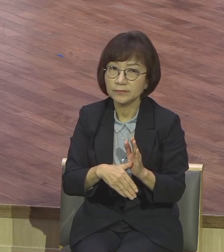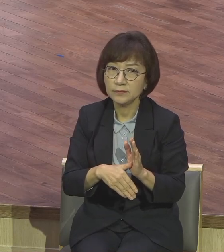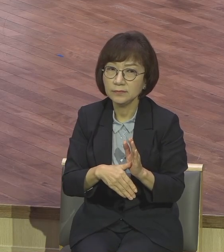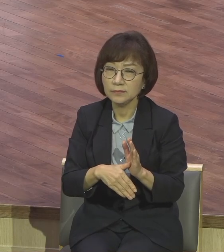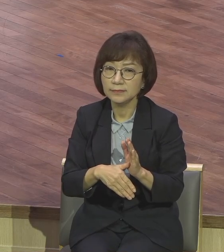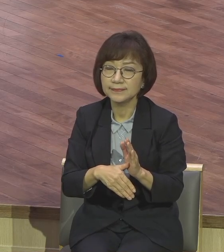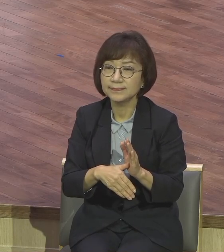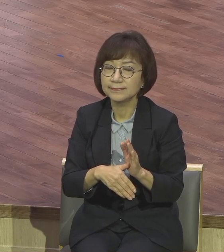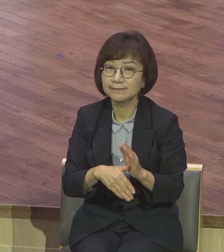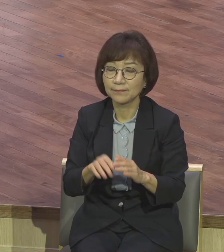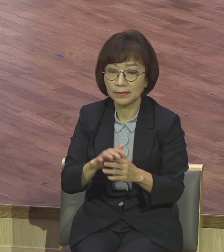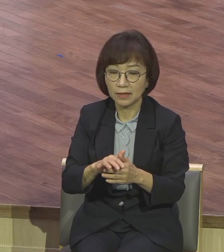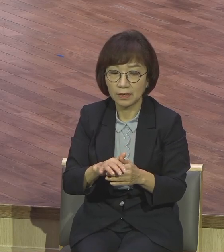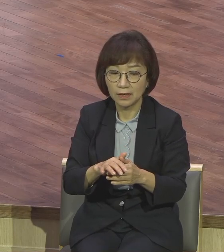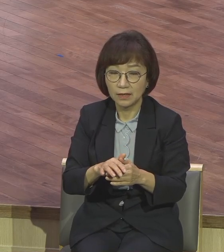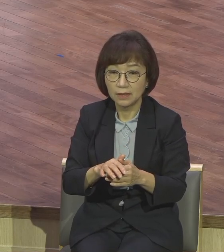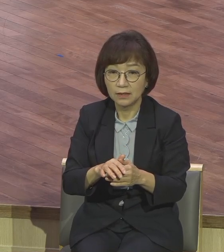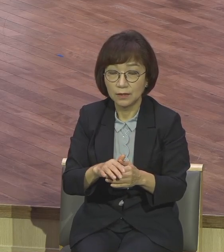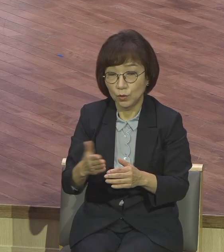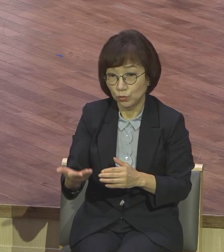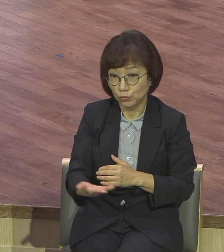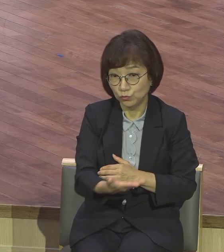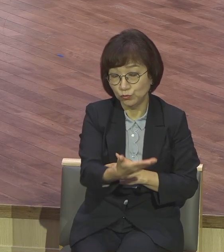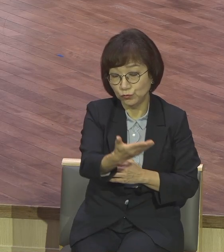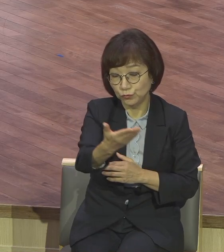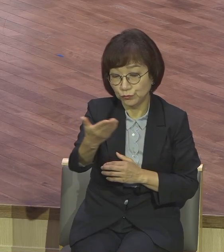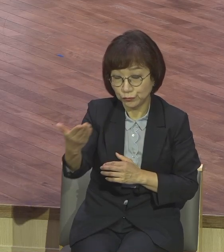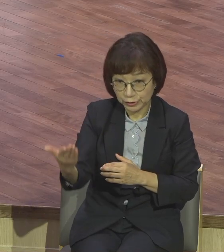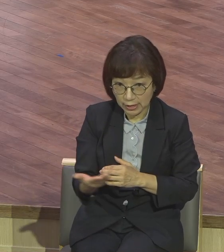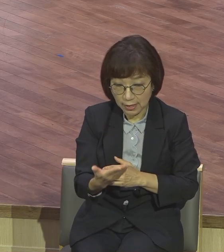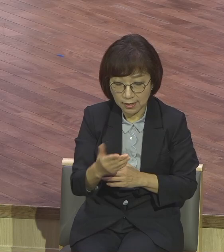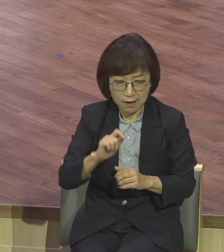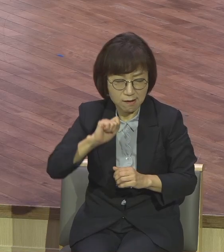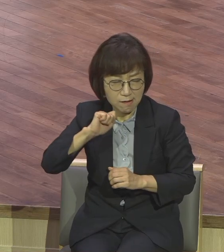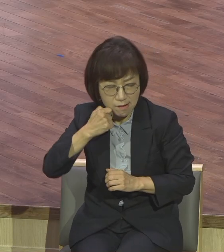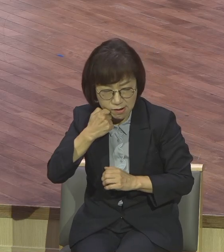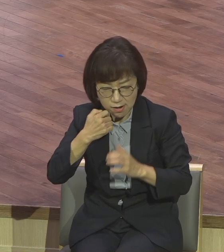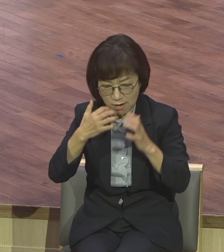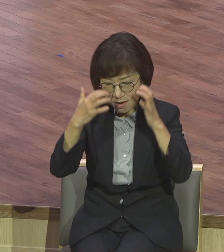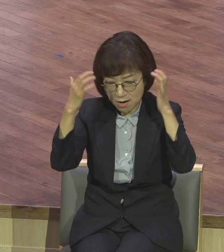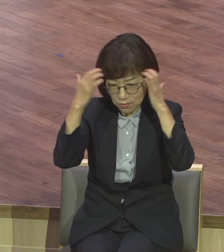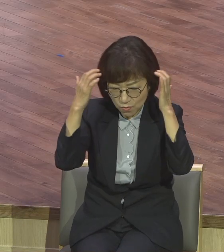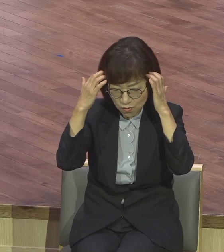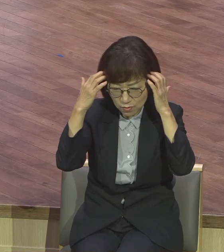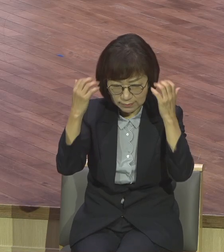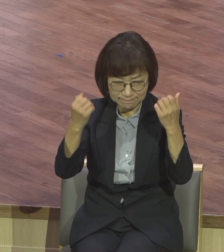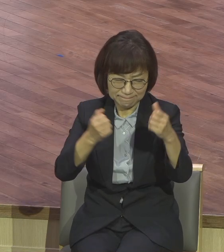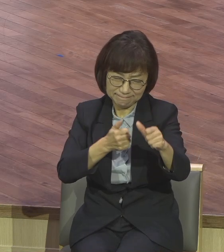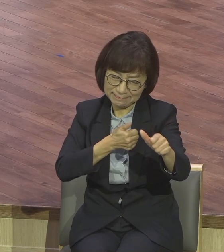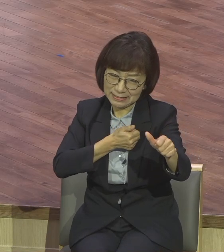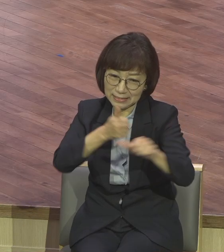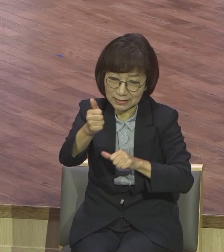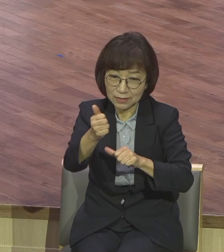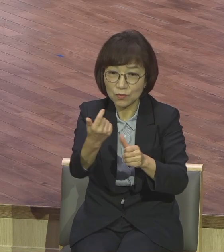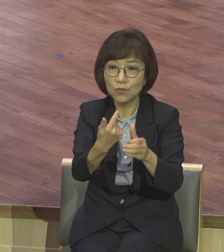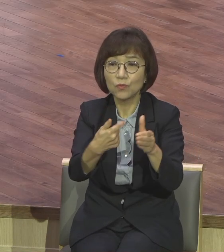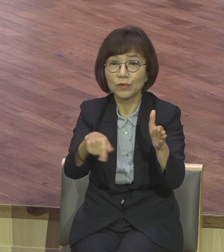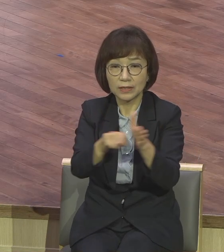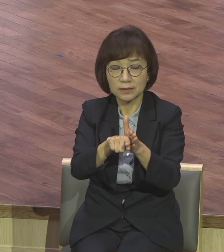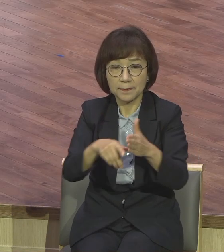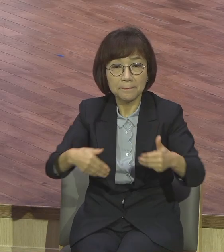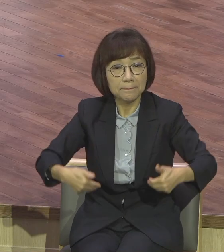어떤 영적인 자세를 가지고 이 모든 이 어려운 환경을 뛰어넘을 수 있는가?